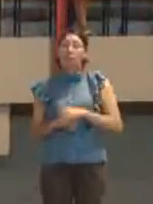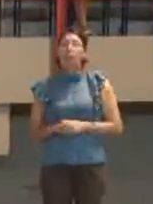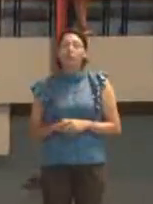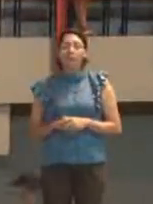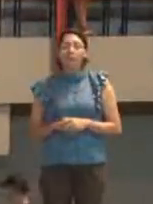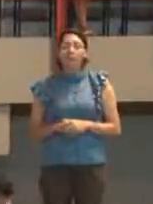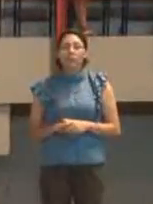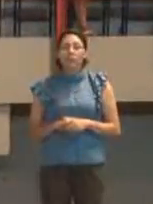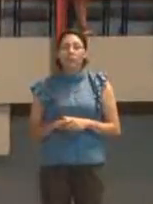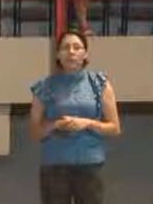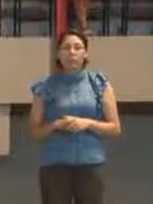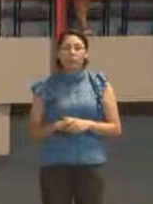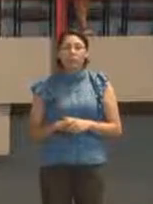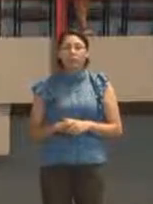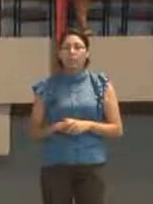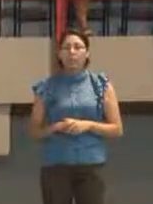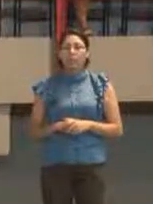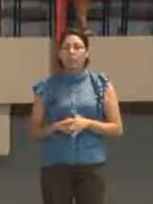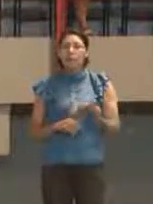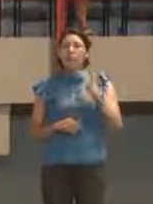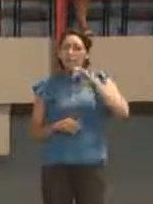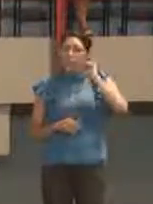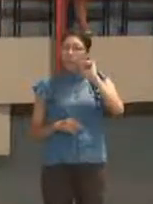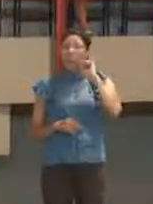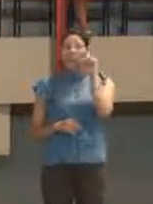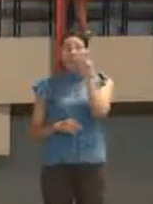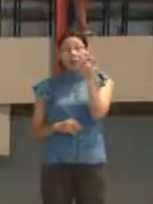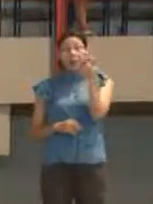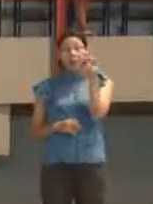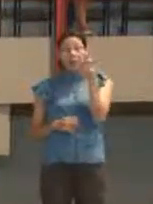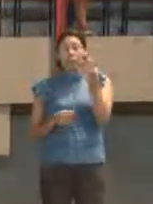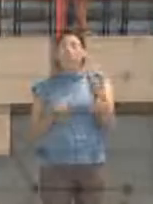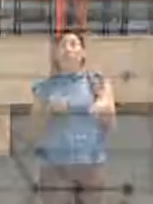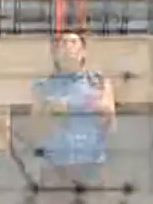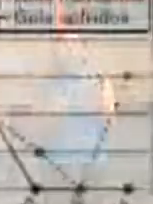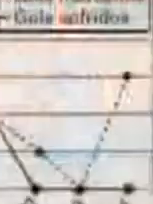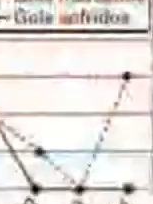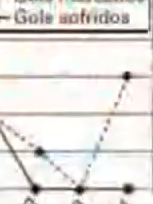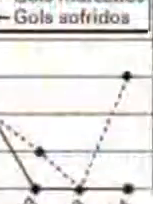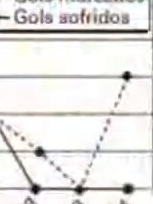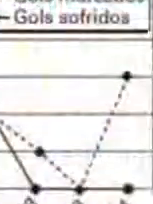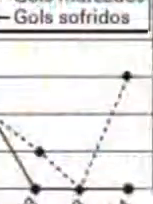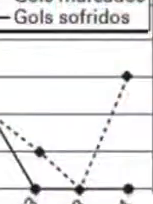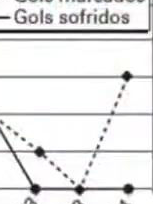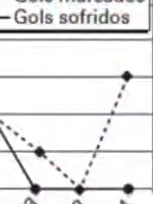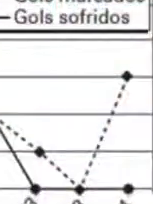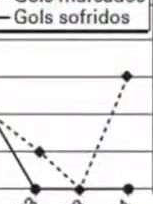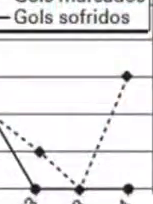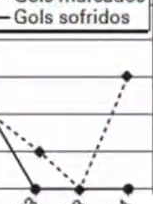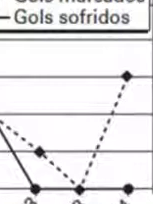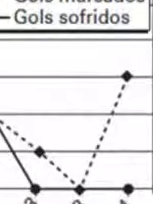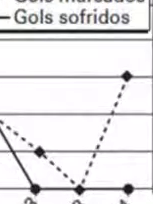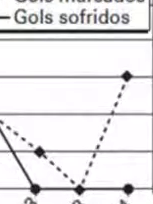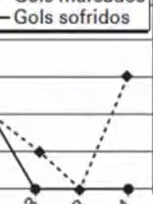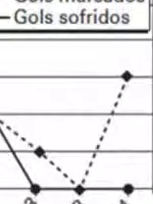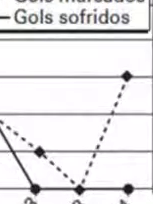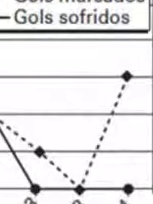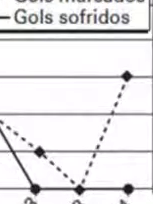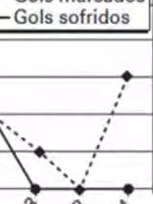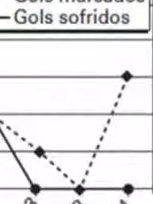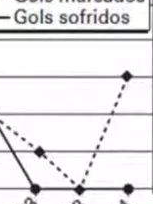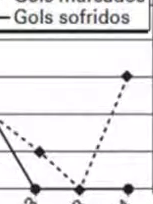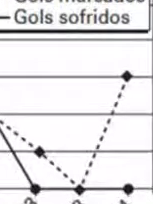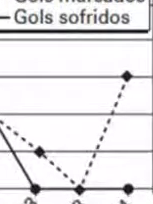partidas foram vencidas. Quantas partidas ele empatou? Ele empatou aqui, ó,